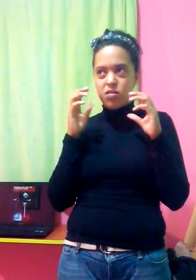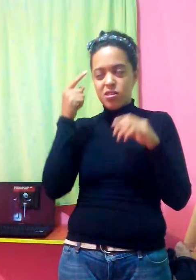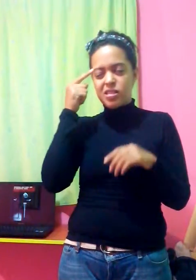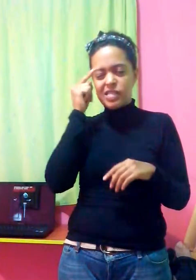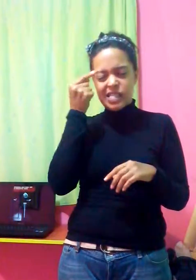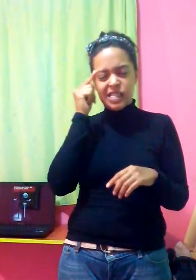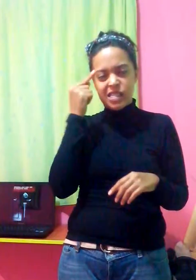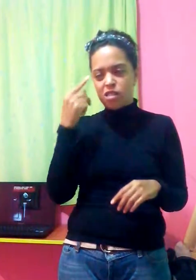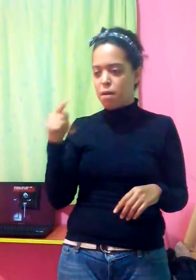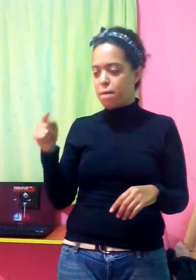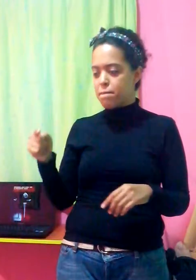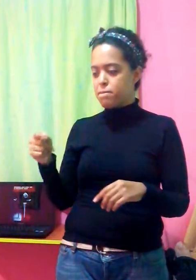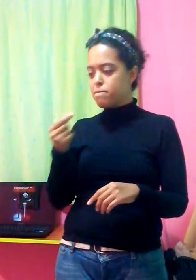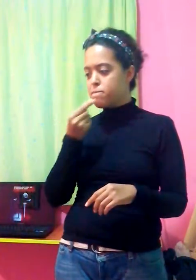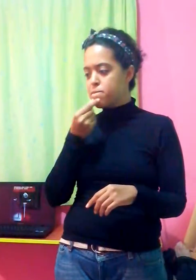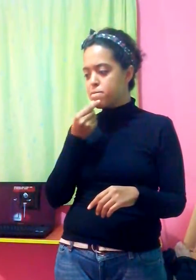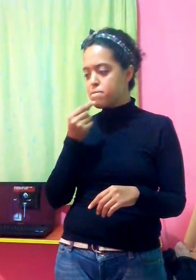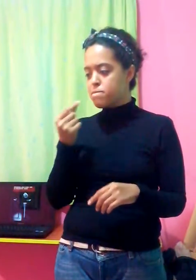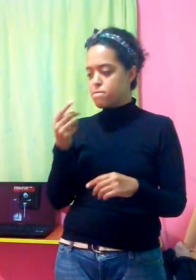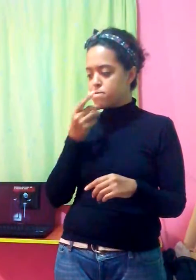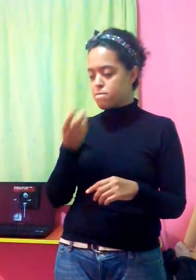Hijitas, astutas,